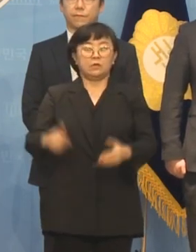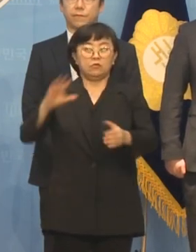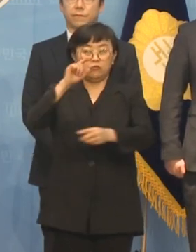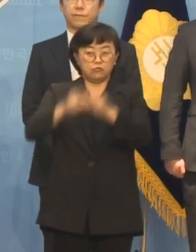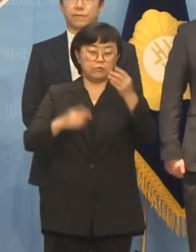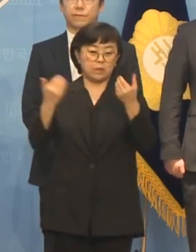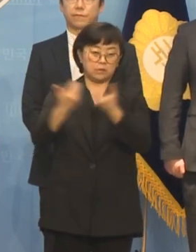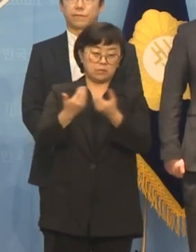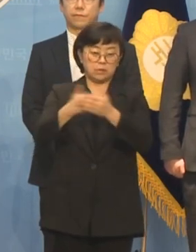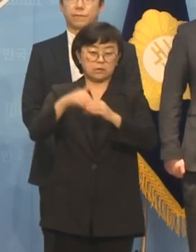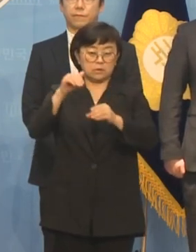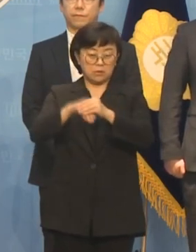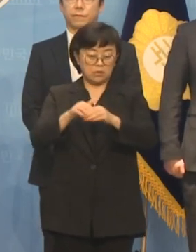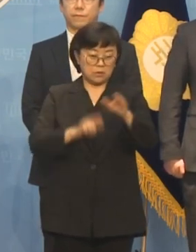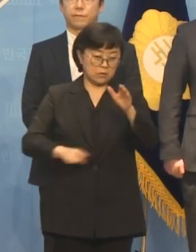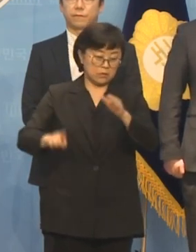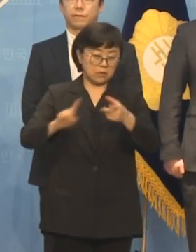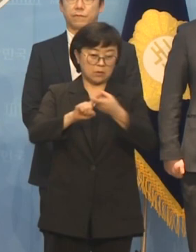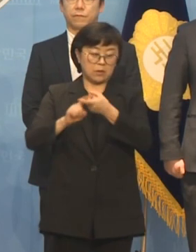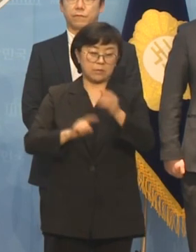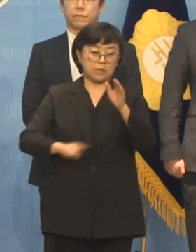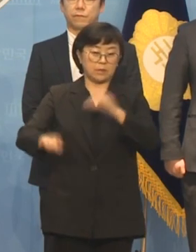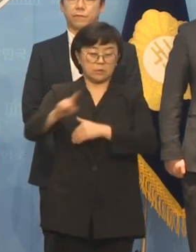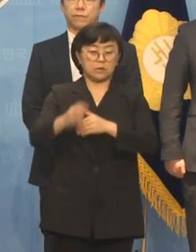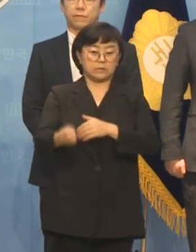선거연합의 압도적 승리도 가능해질 것입니다.